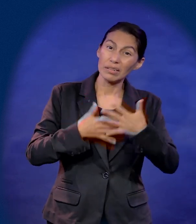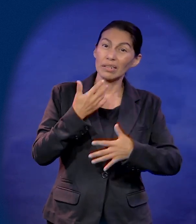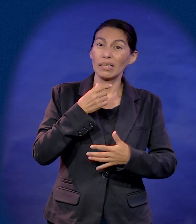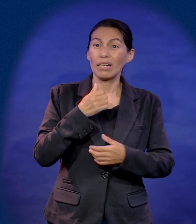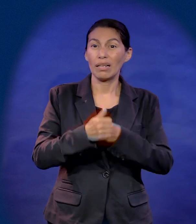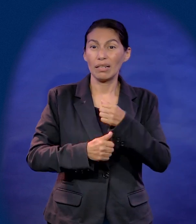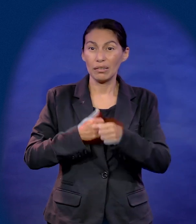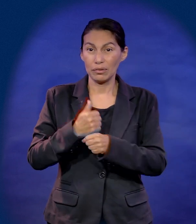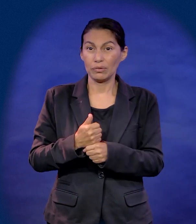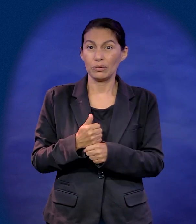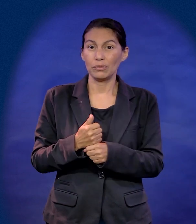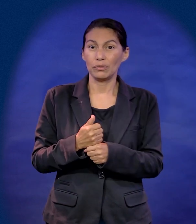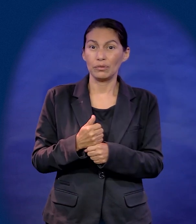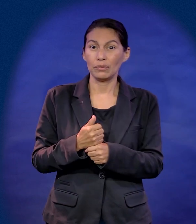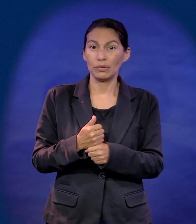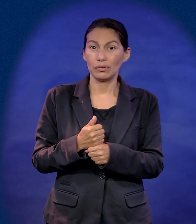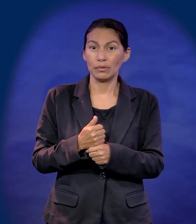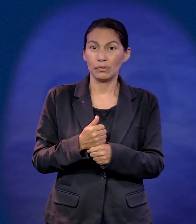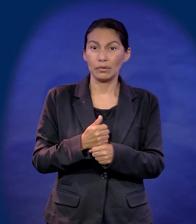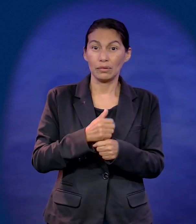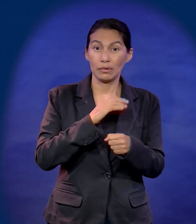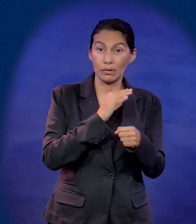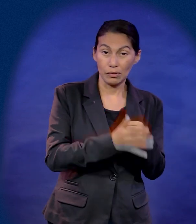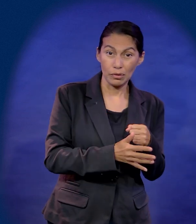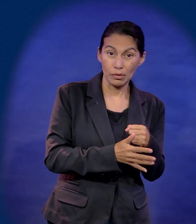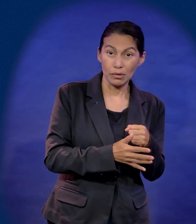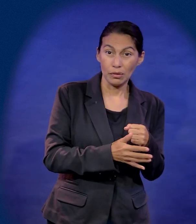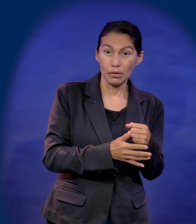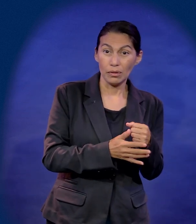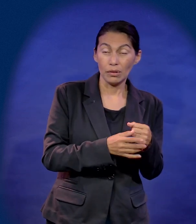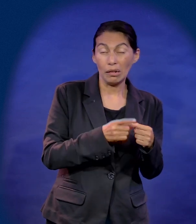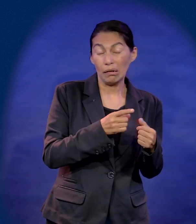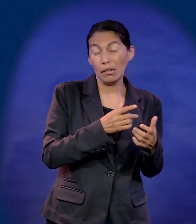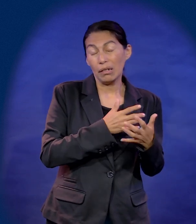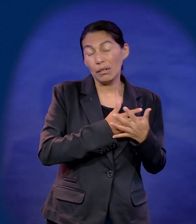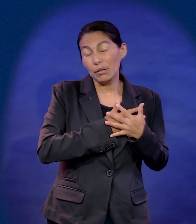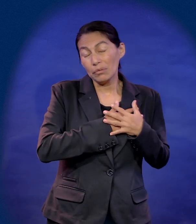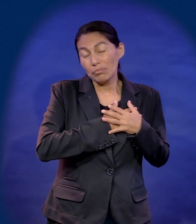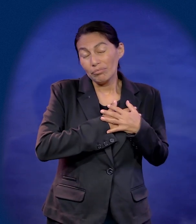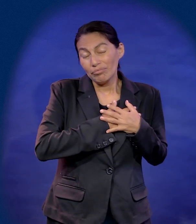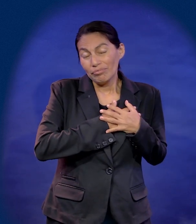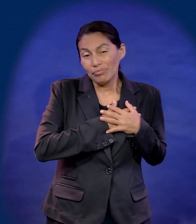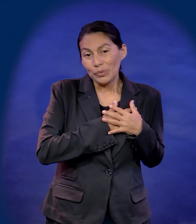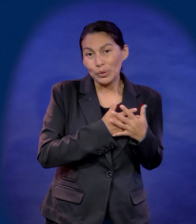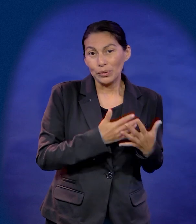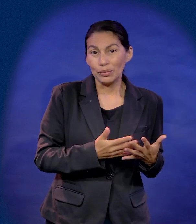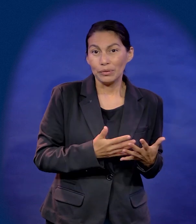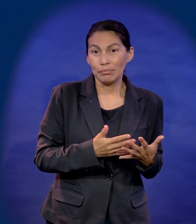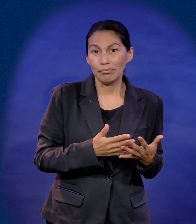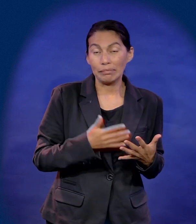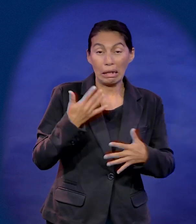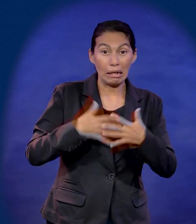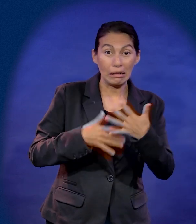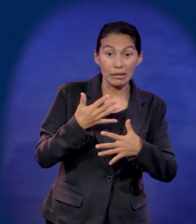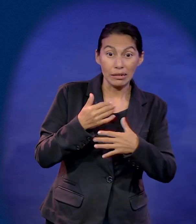Es un muchacho de 15 años, o era un muchacho de 15 años. No supo qué hacer cuando terminó con el amor de su vida.